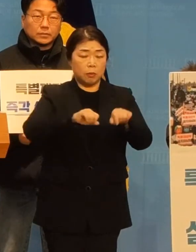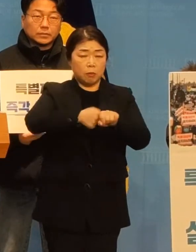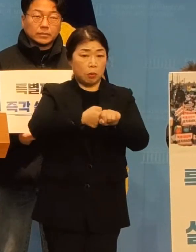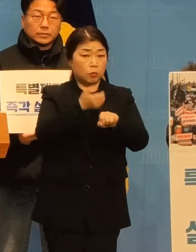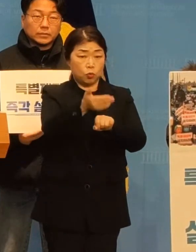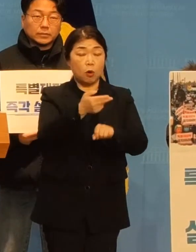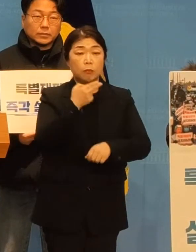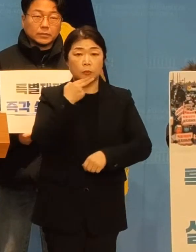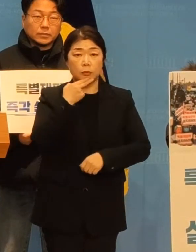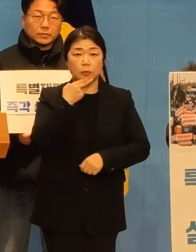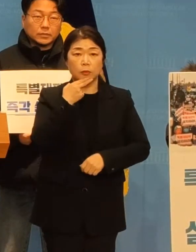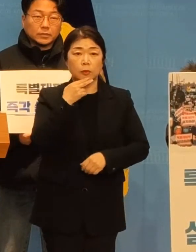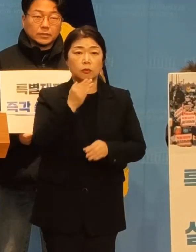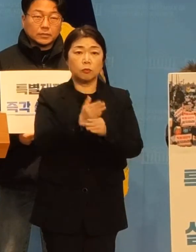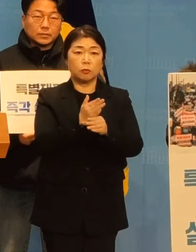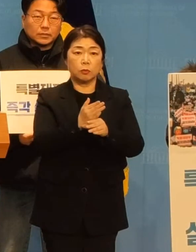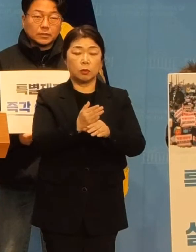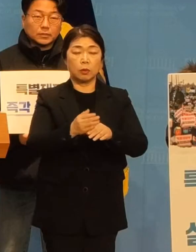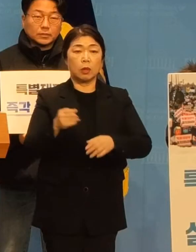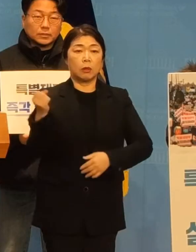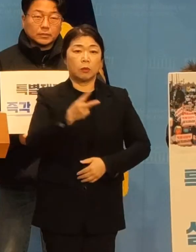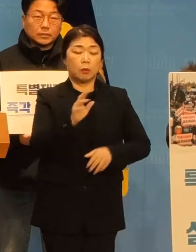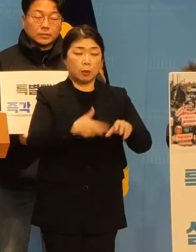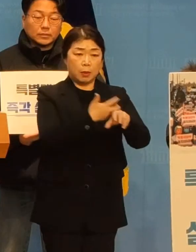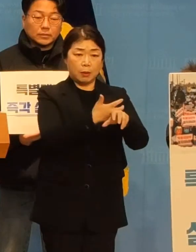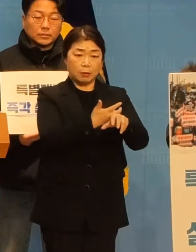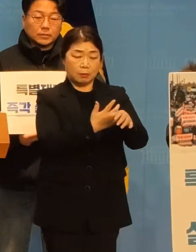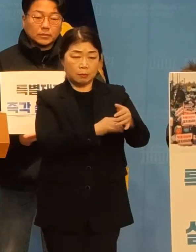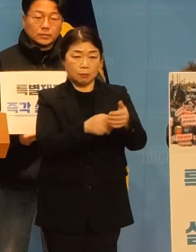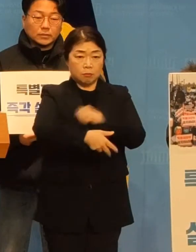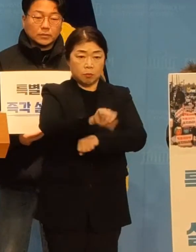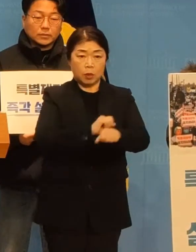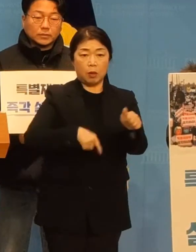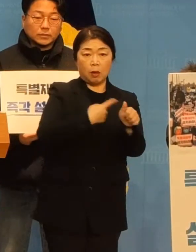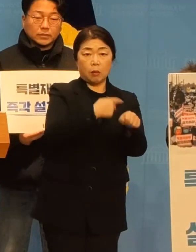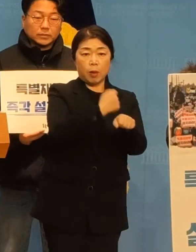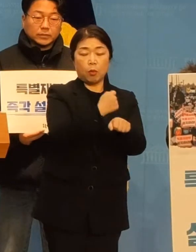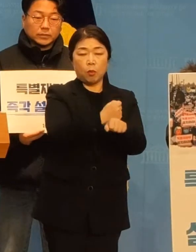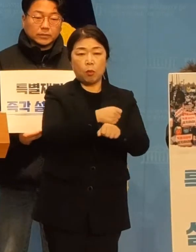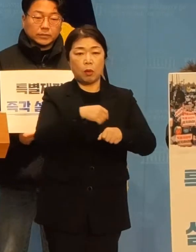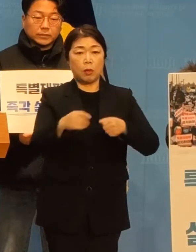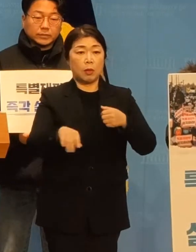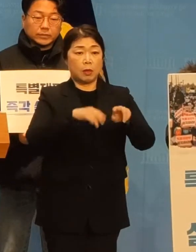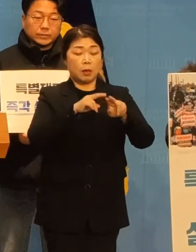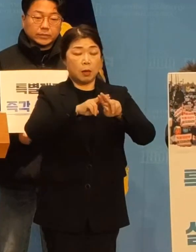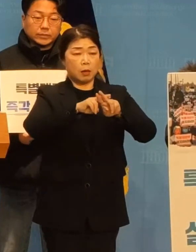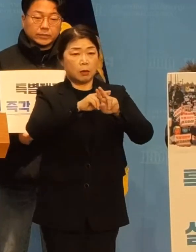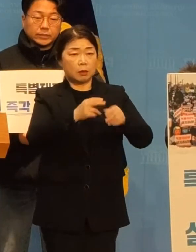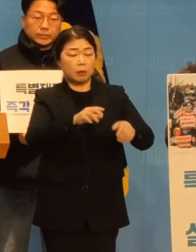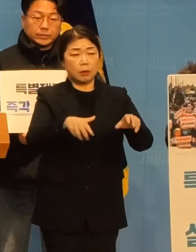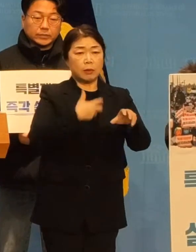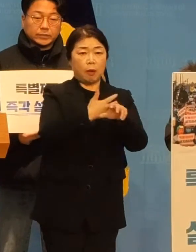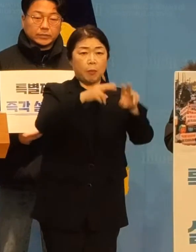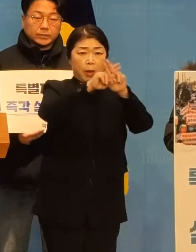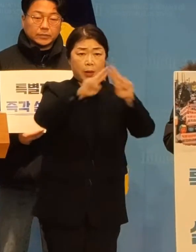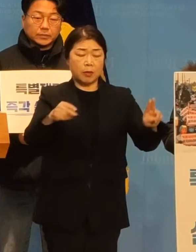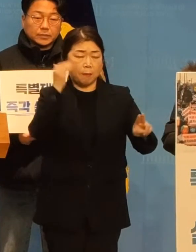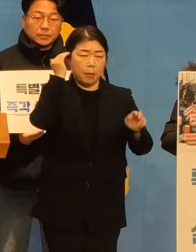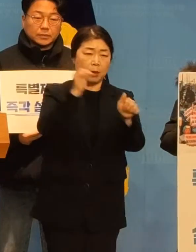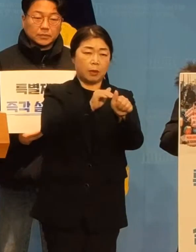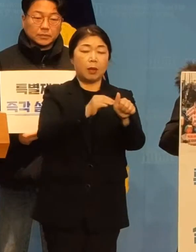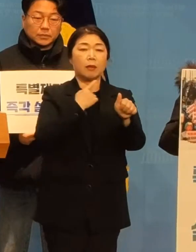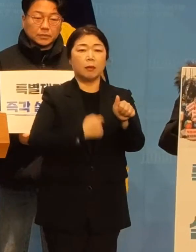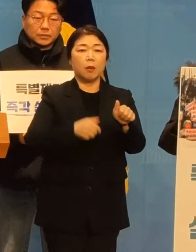상황, 그리고 내란에 적극 가담하고 불법 계엄 해제를 방해했던 추경호 전